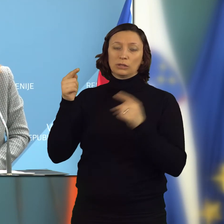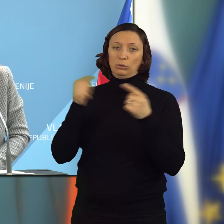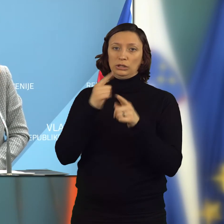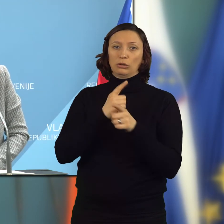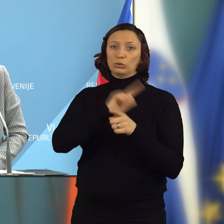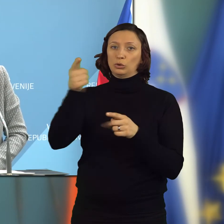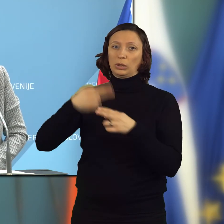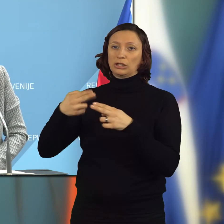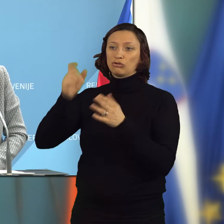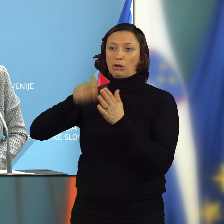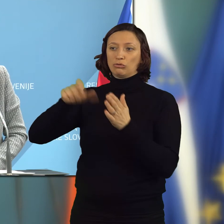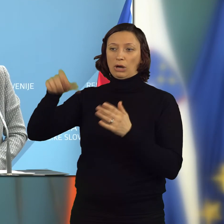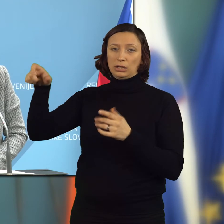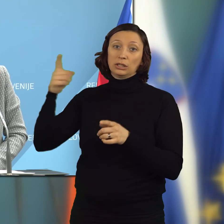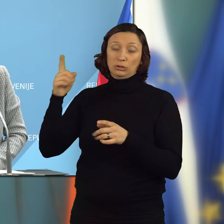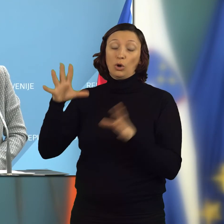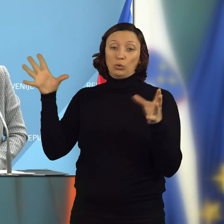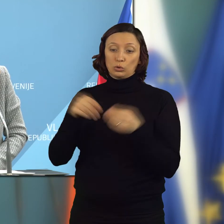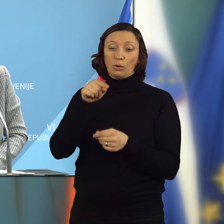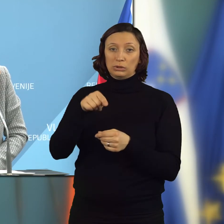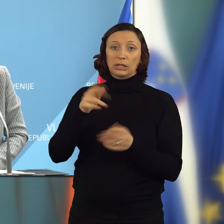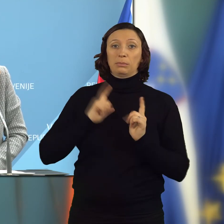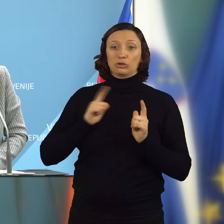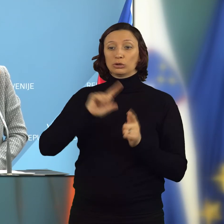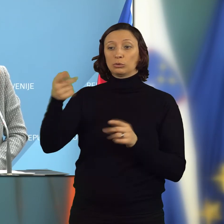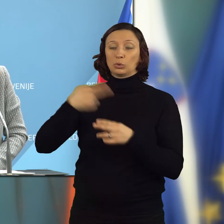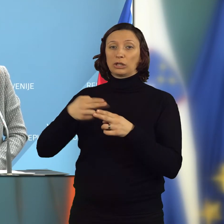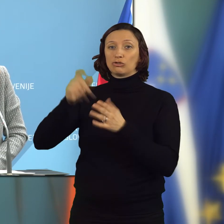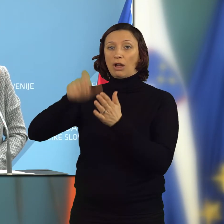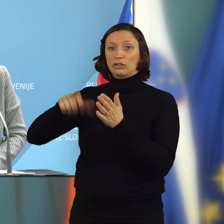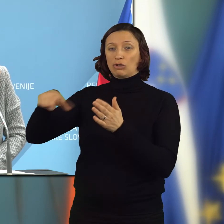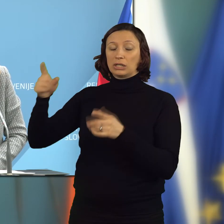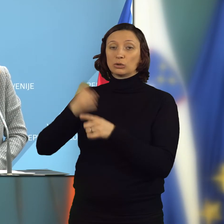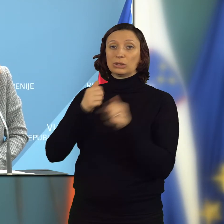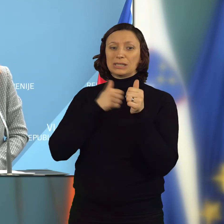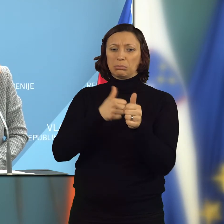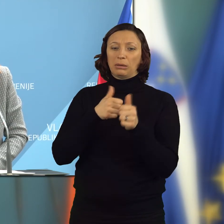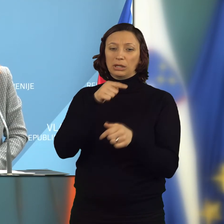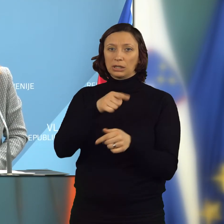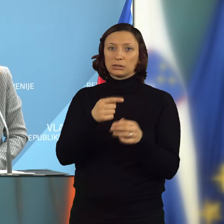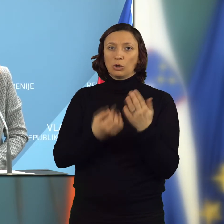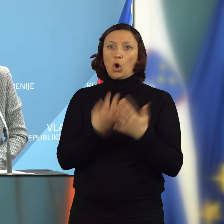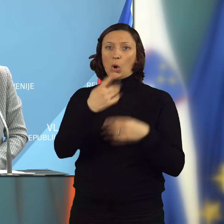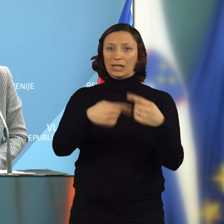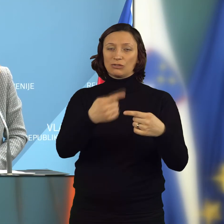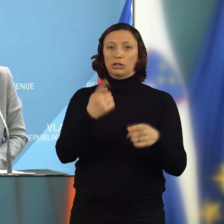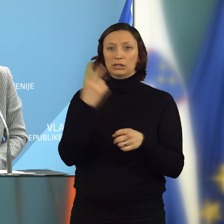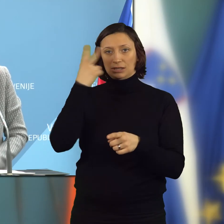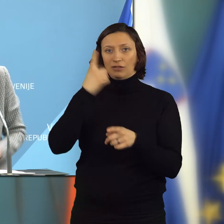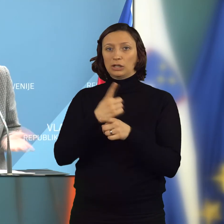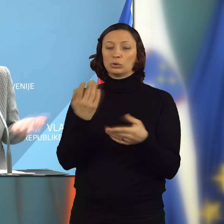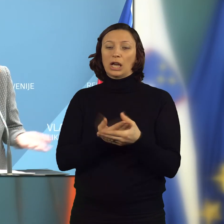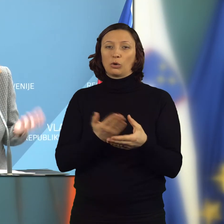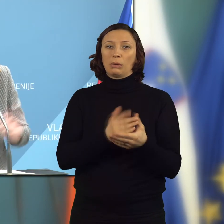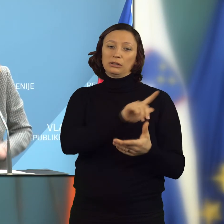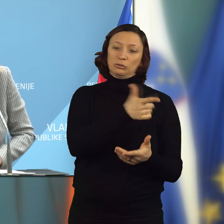bo v bistvu se tikalo tudi ostalih držav članic, in v sklopu tega pričakujem, da bodo ostale države članice prav tako spremljale razvoj